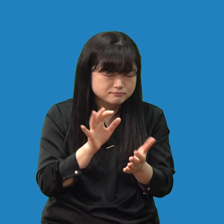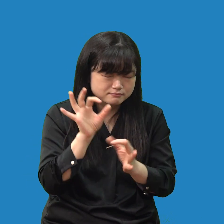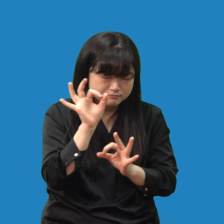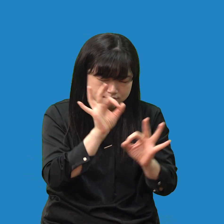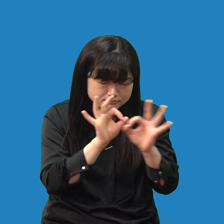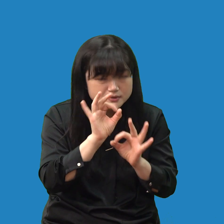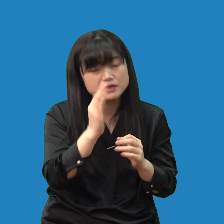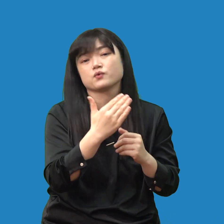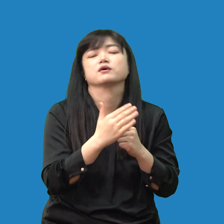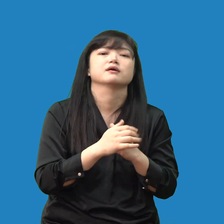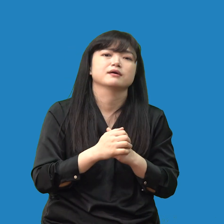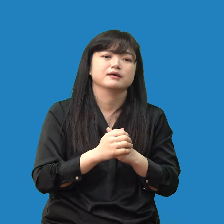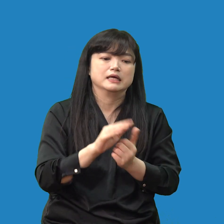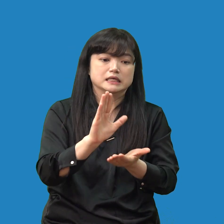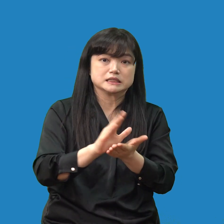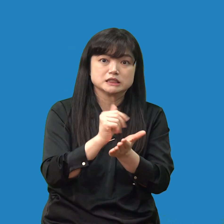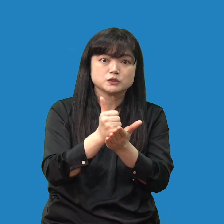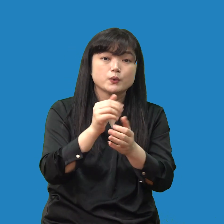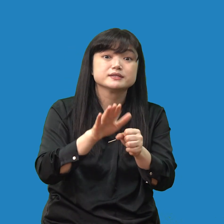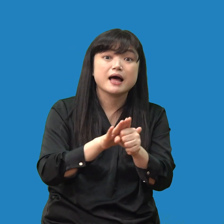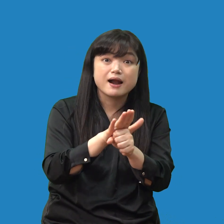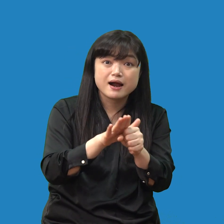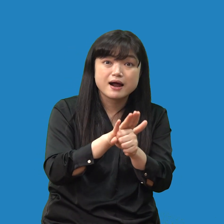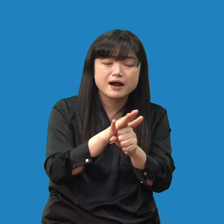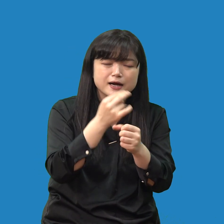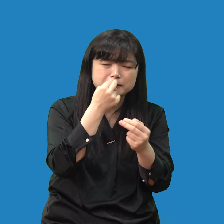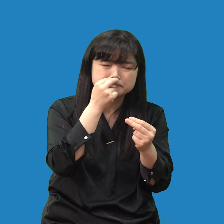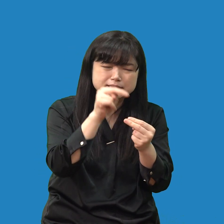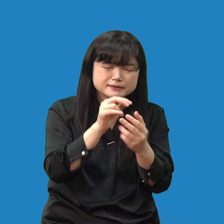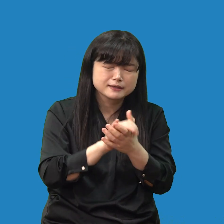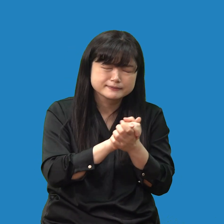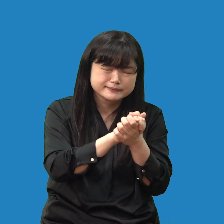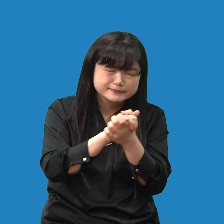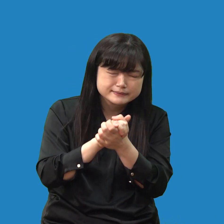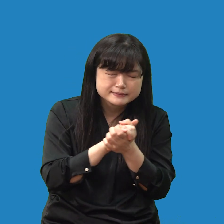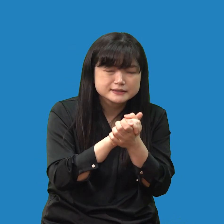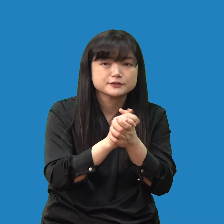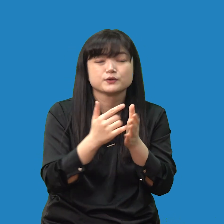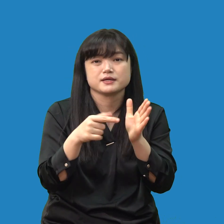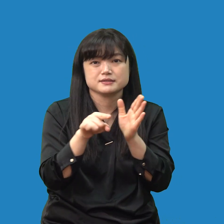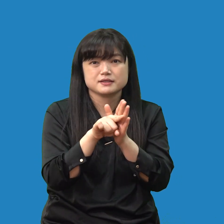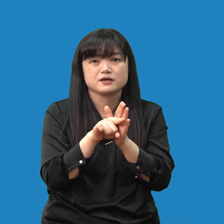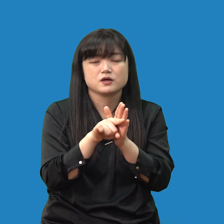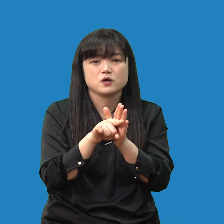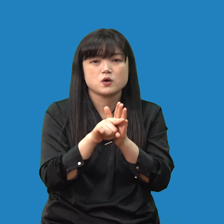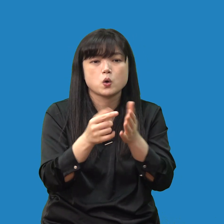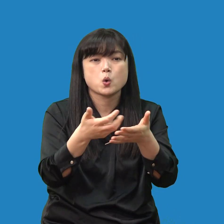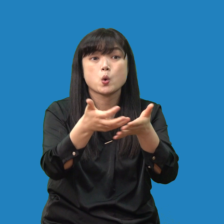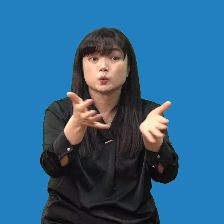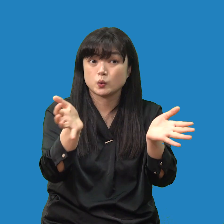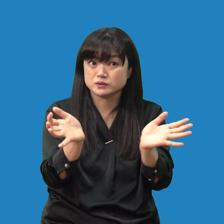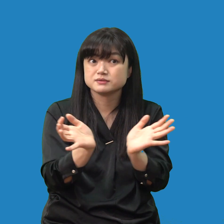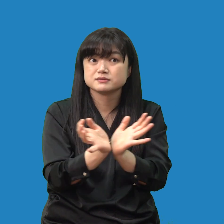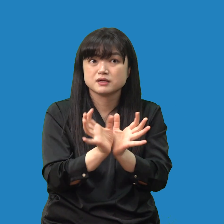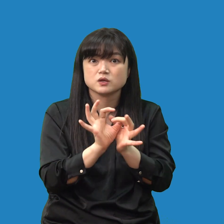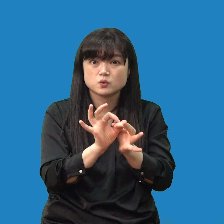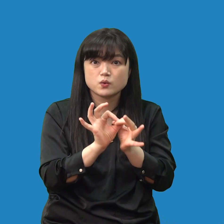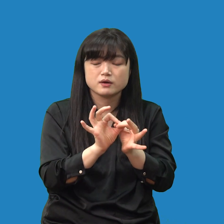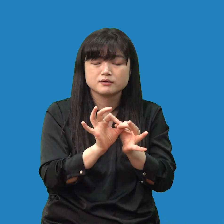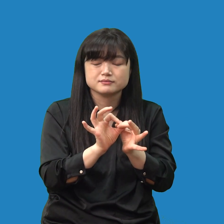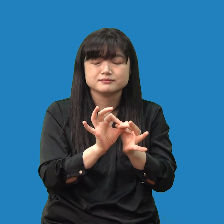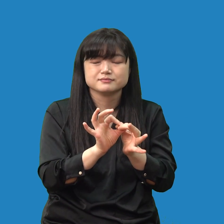합니다. 우리 그리스도의 사랑에 밀착되고 더 가까워질수록 이 공동체에 속한 다른